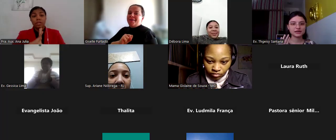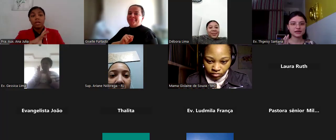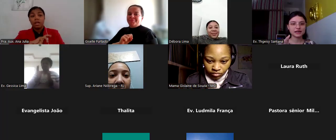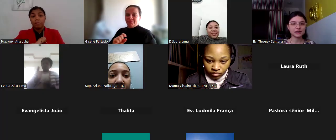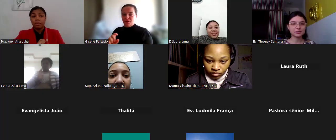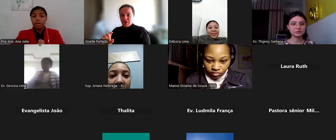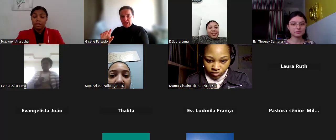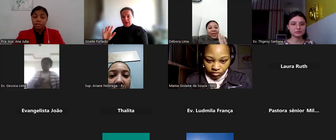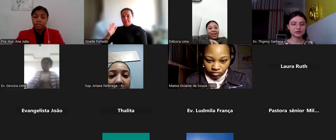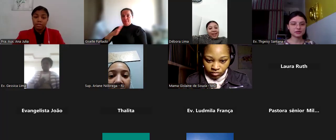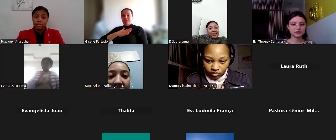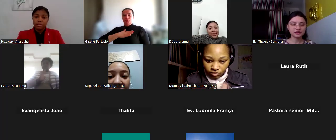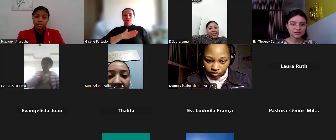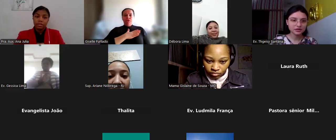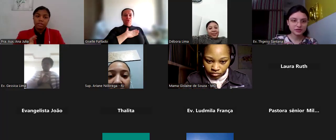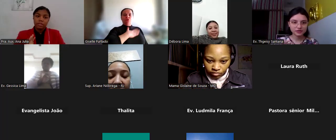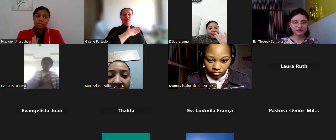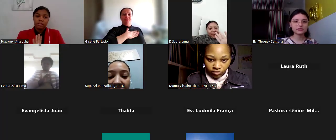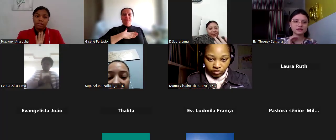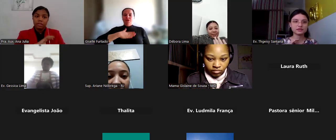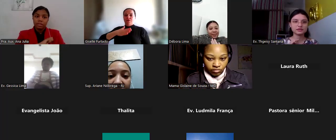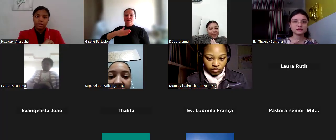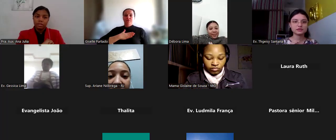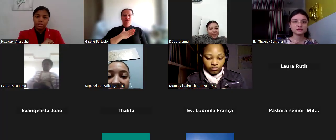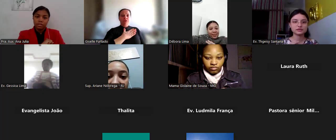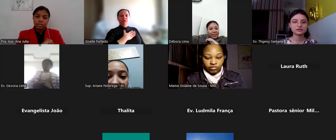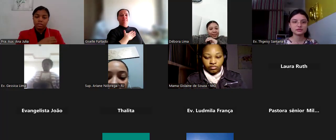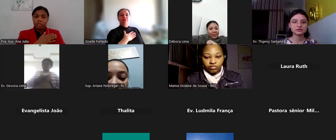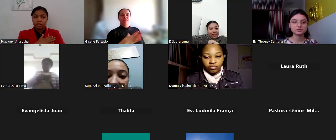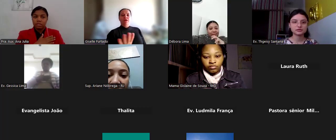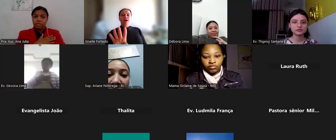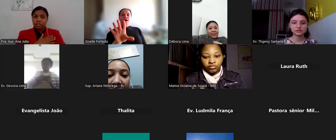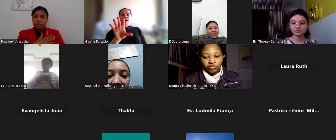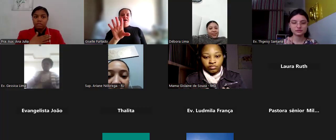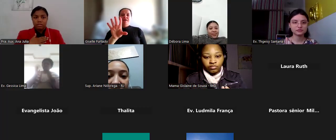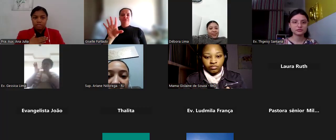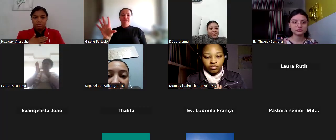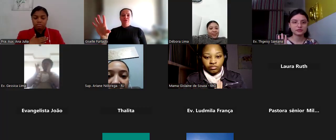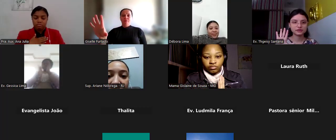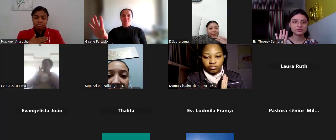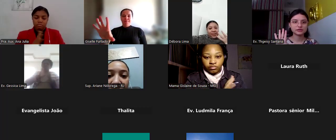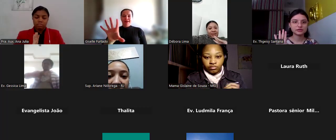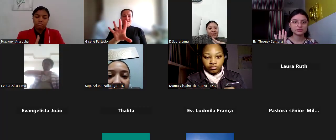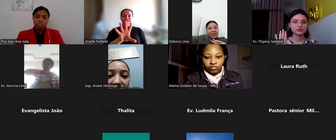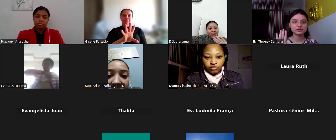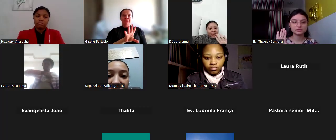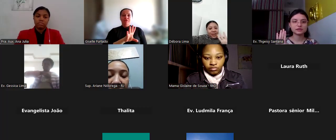ama, ó, bem na altura do tórax aqui, ó, que é melhor. Você vem com a mão aberta e